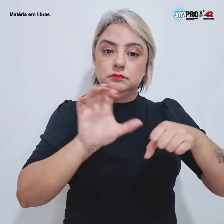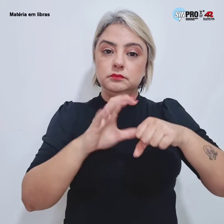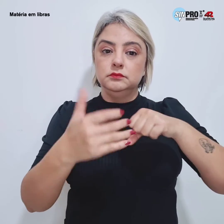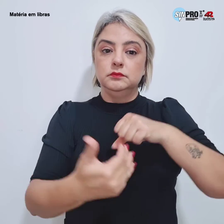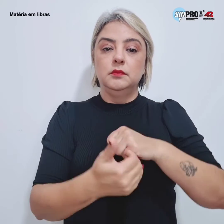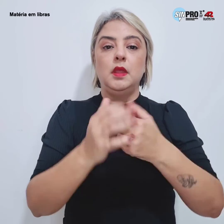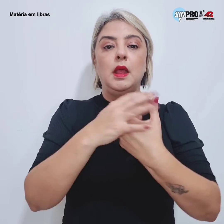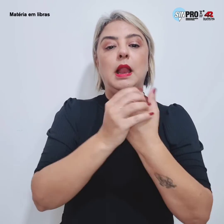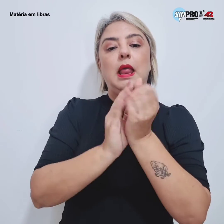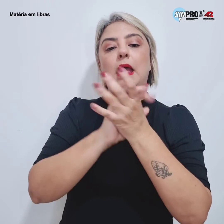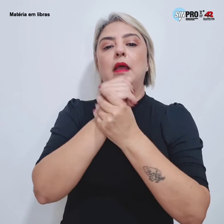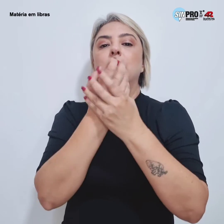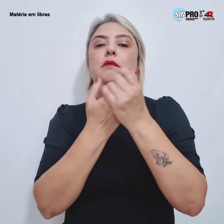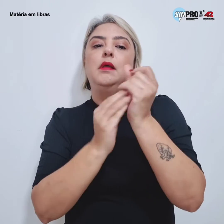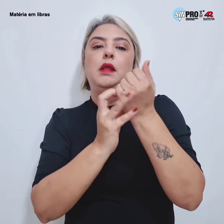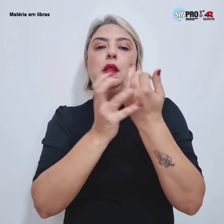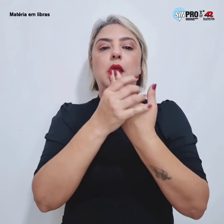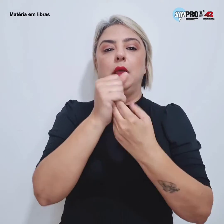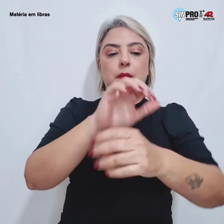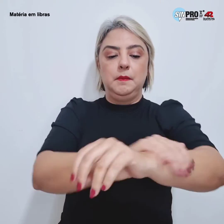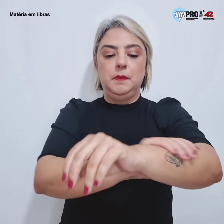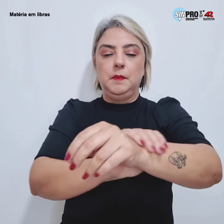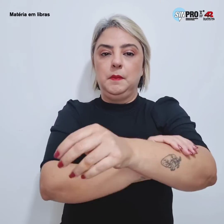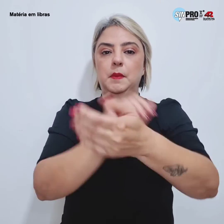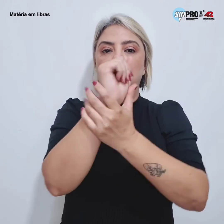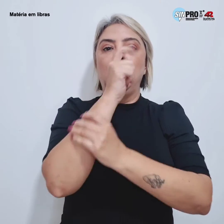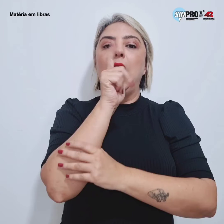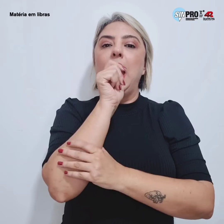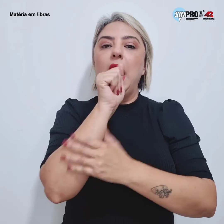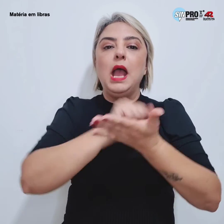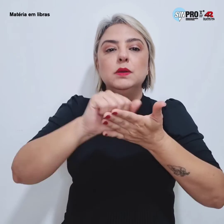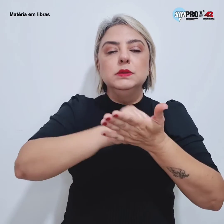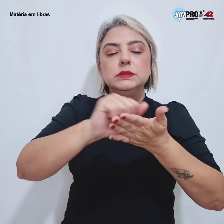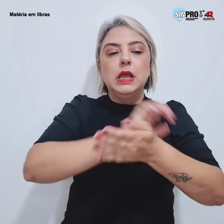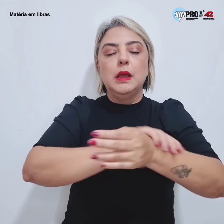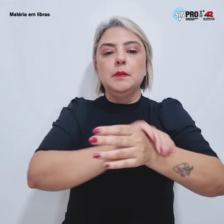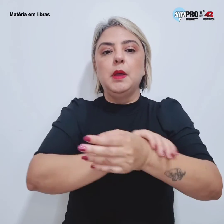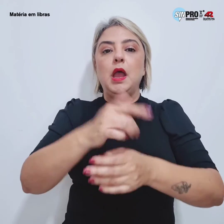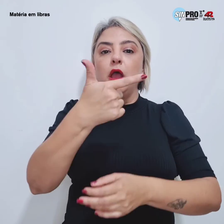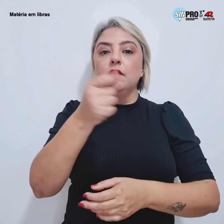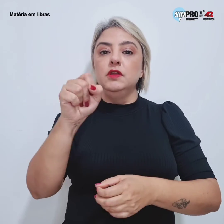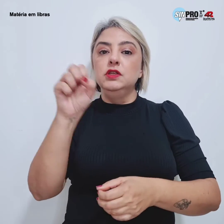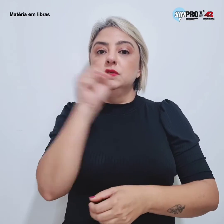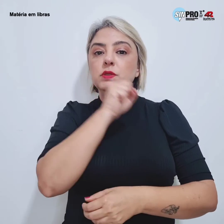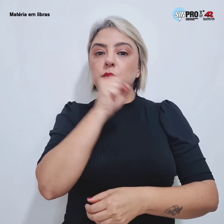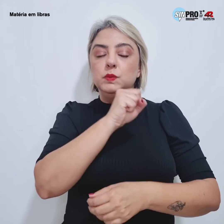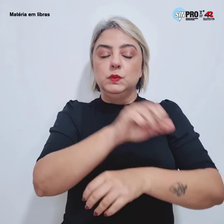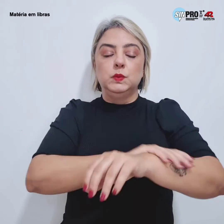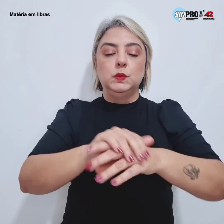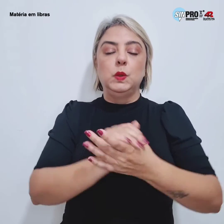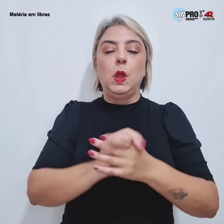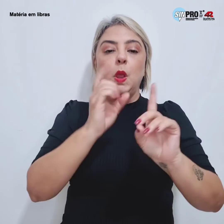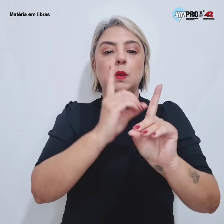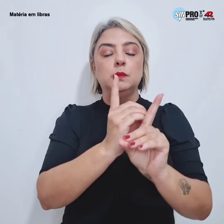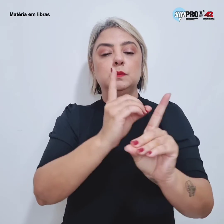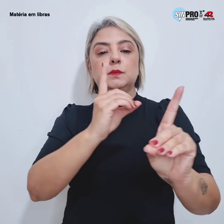lavar as mãos e o antebraço com água e sabão durante 20 segundos, manter o distanciamento